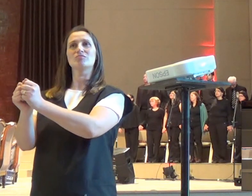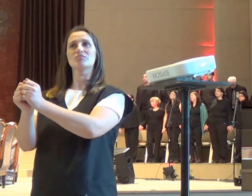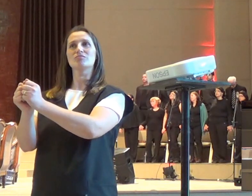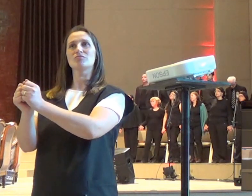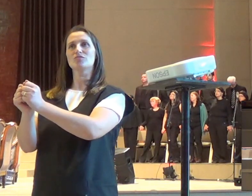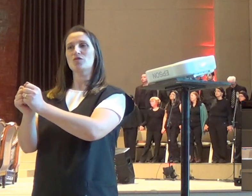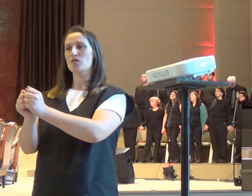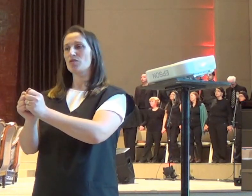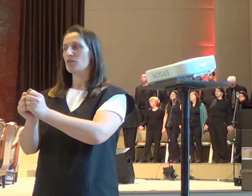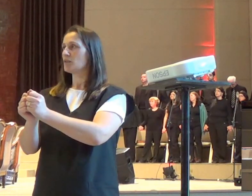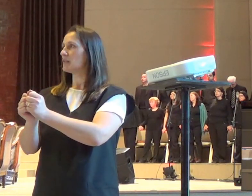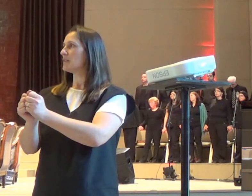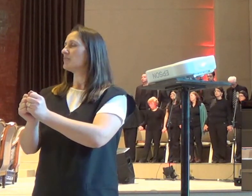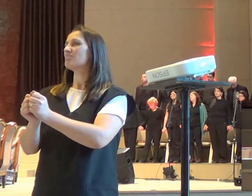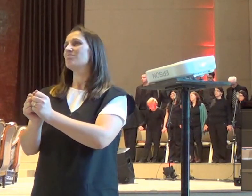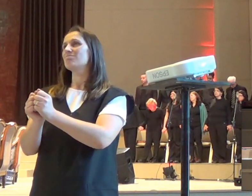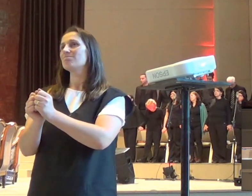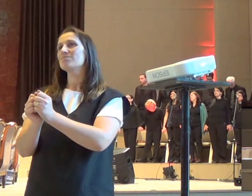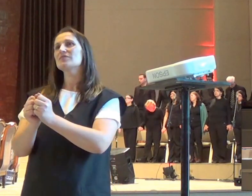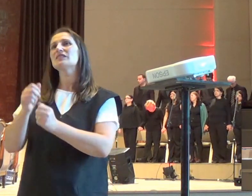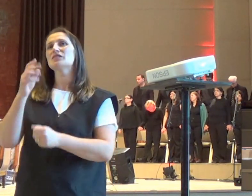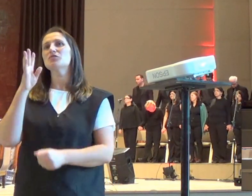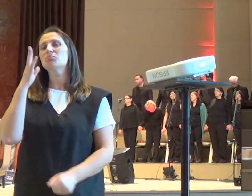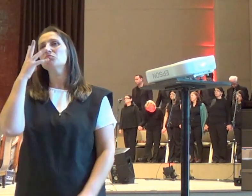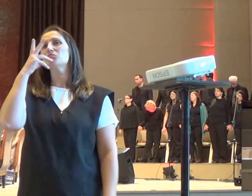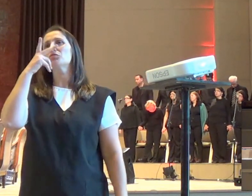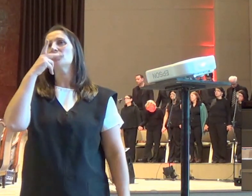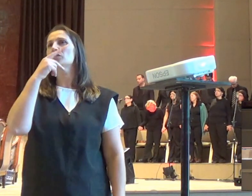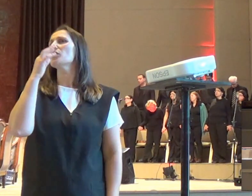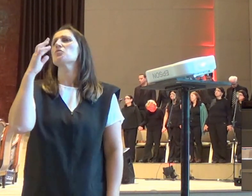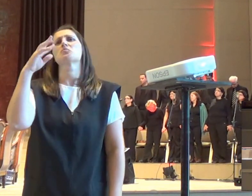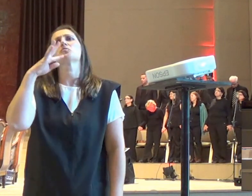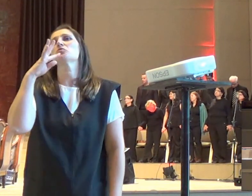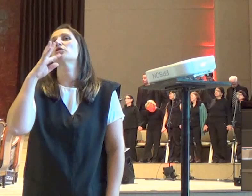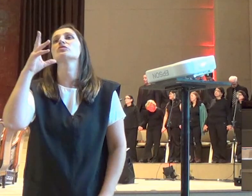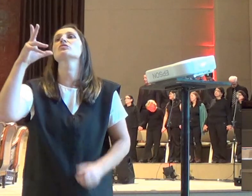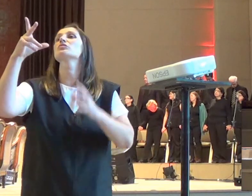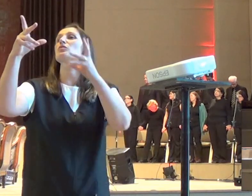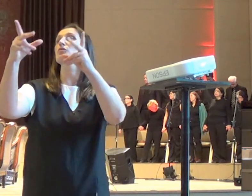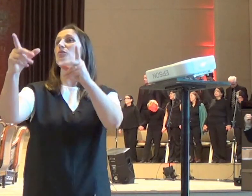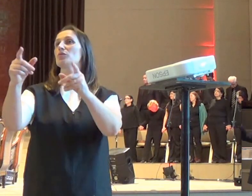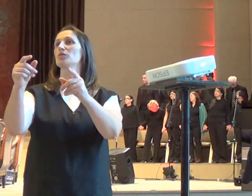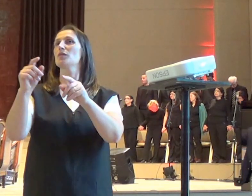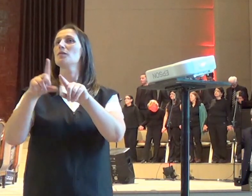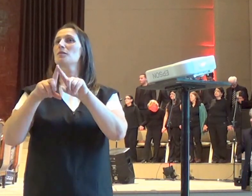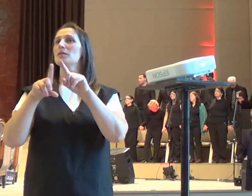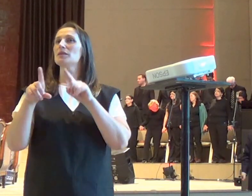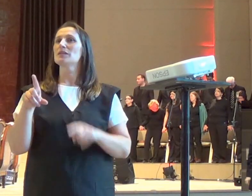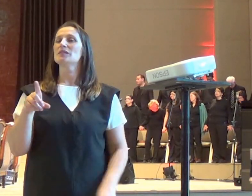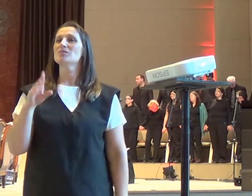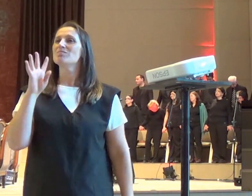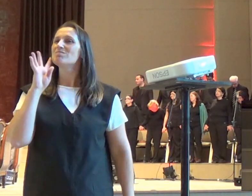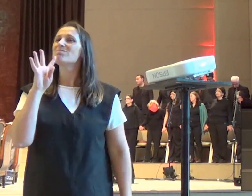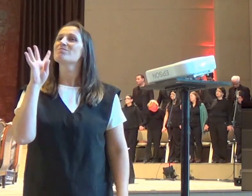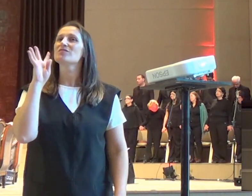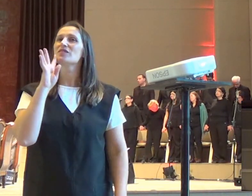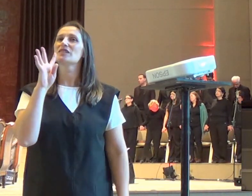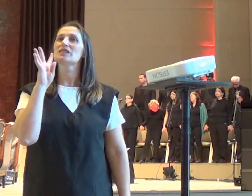gente lembra cada um vai lembrar a sua aqui eu não conheço todo mundo mas que privilégio